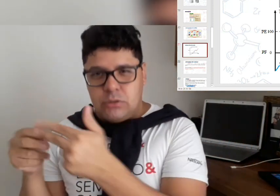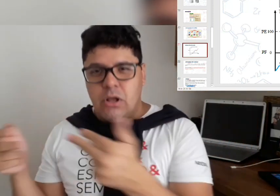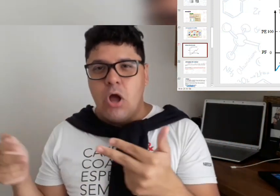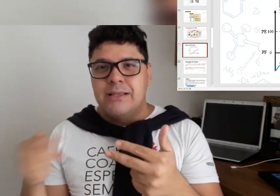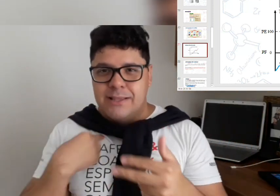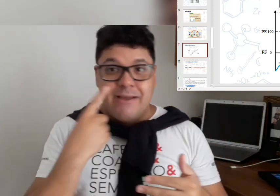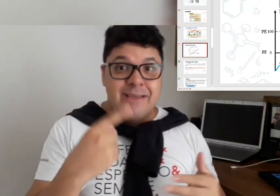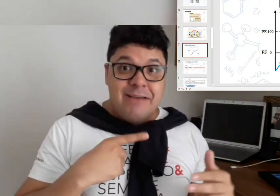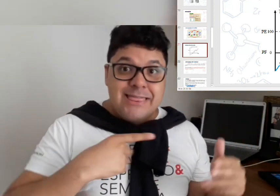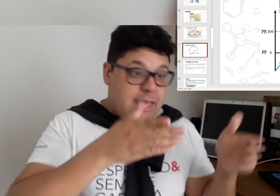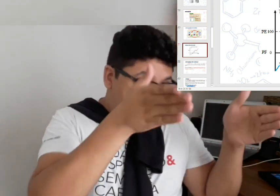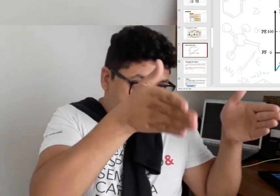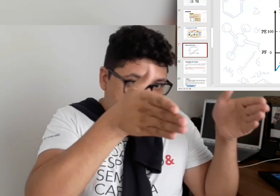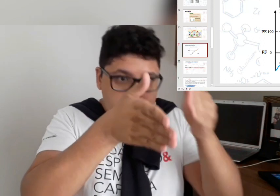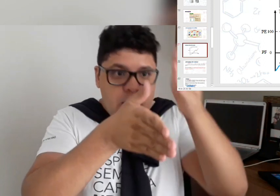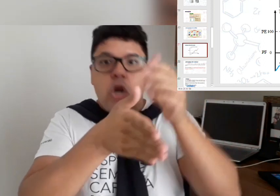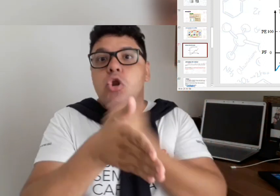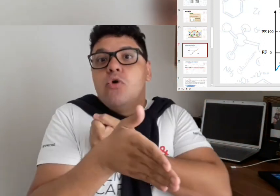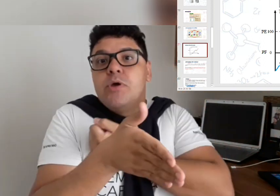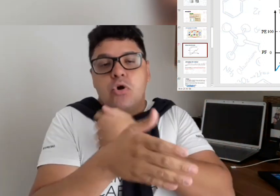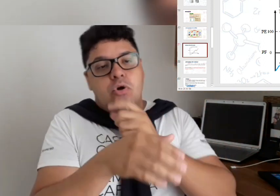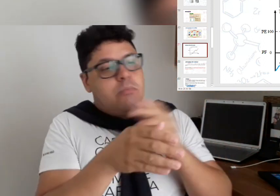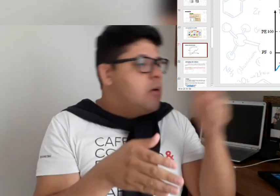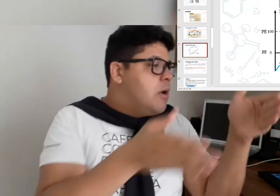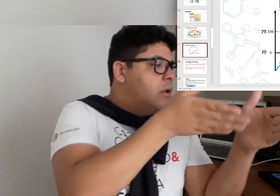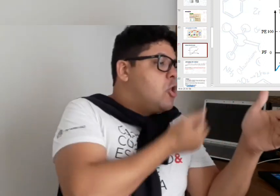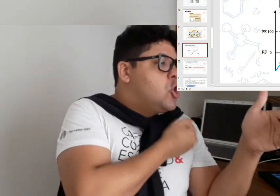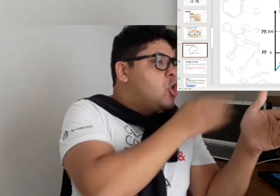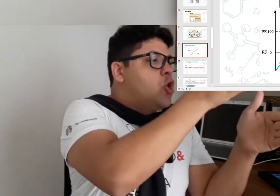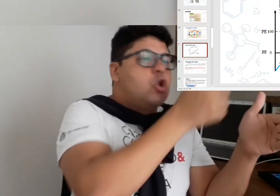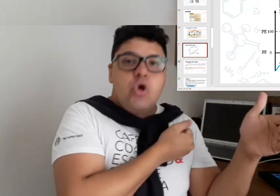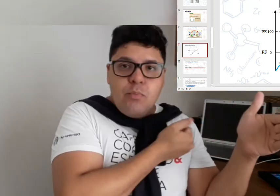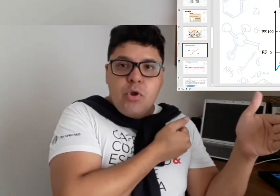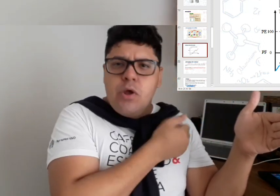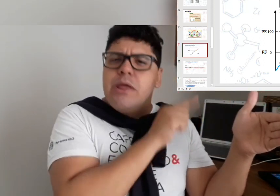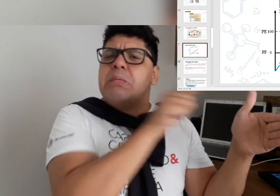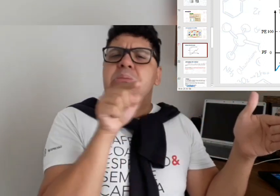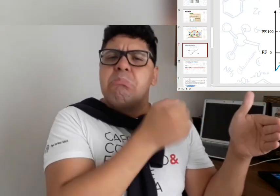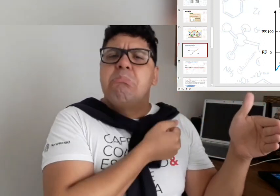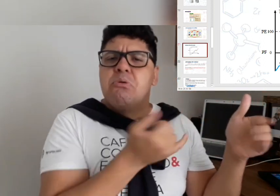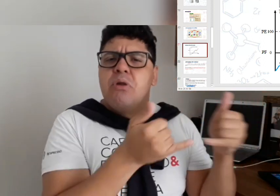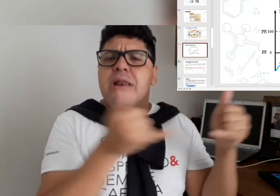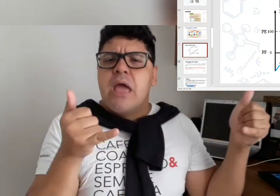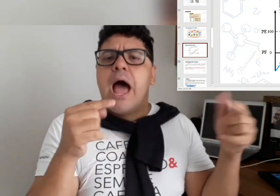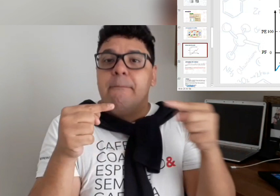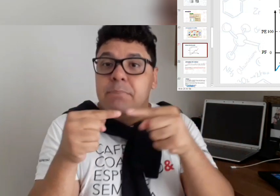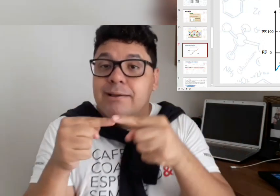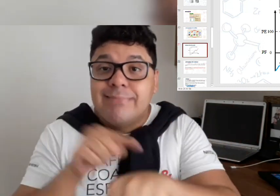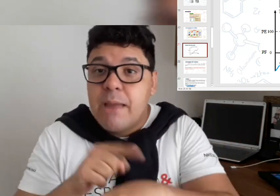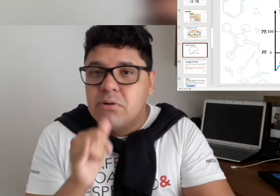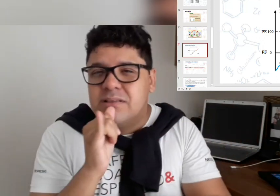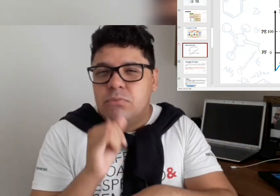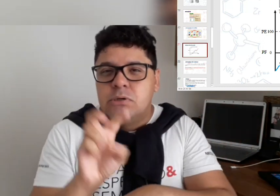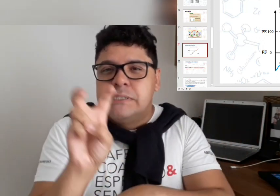mensurar assim, ó, quando essa mudança começou e quando ela terminou. Aí a gente ia poder dizer,